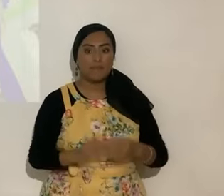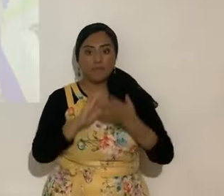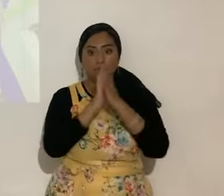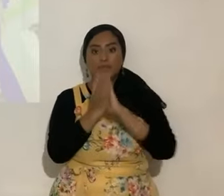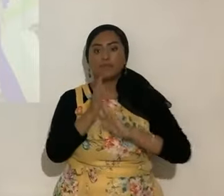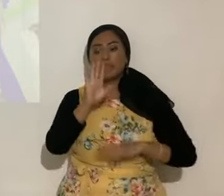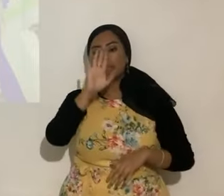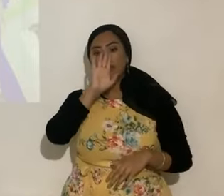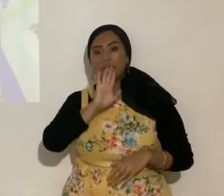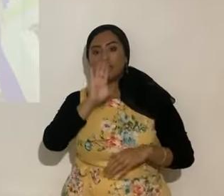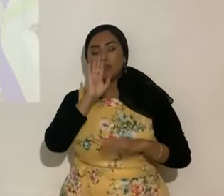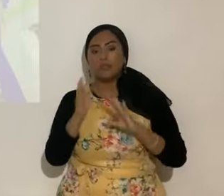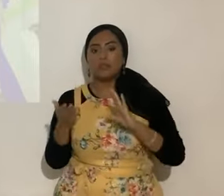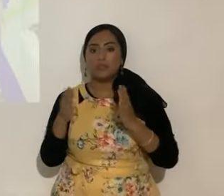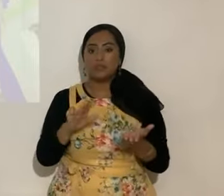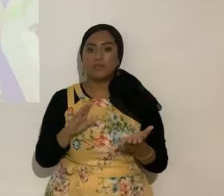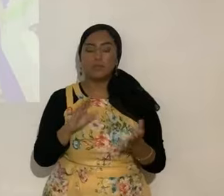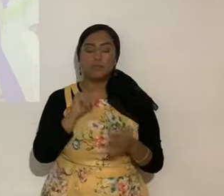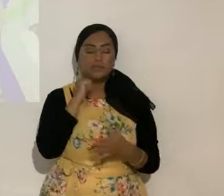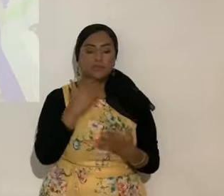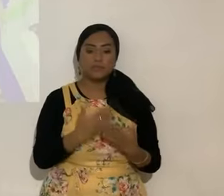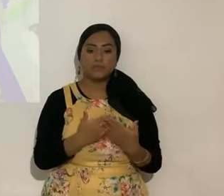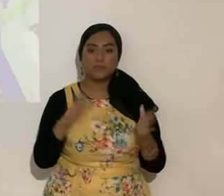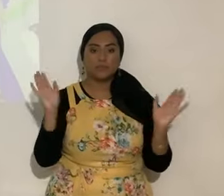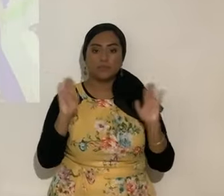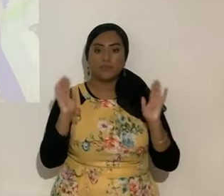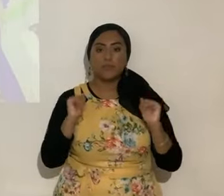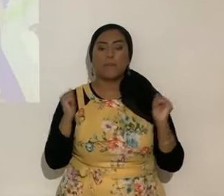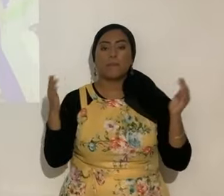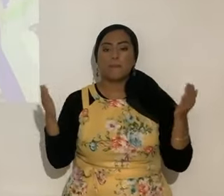depresión, de muerte, y no debe de ser, ahora,